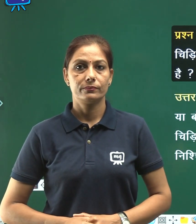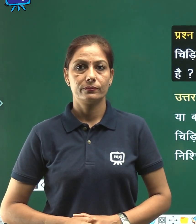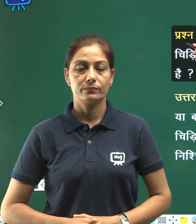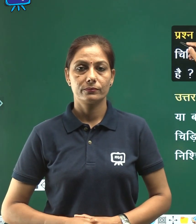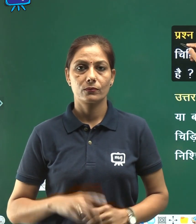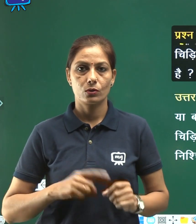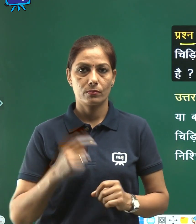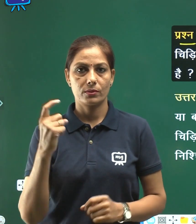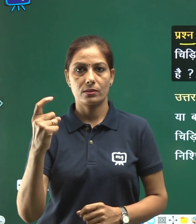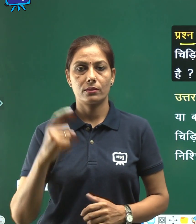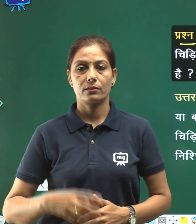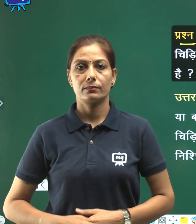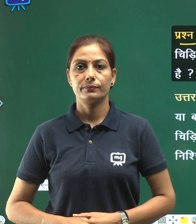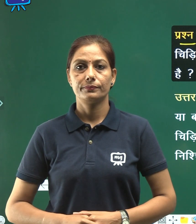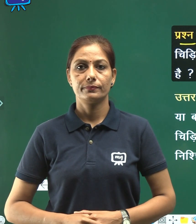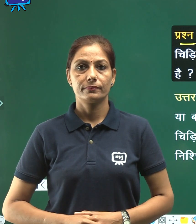प्रश्न 7,